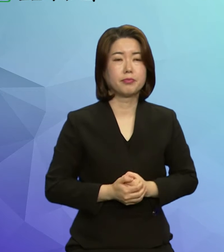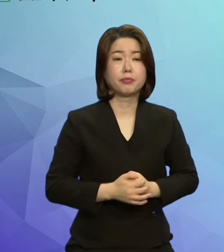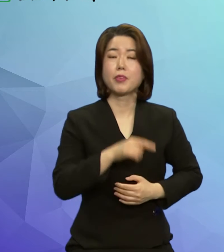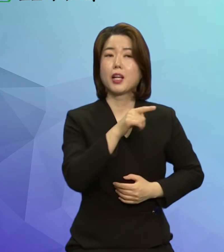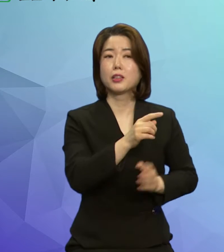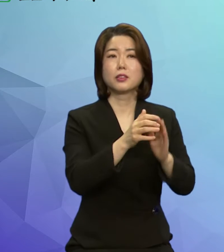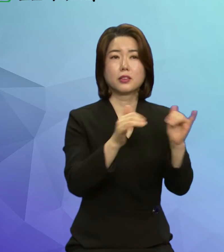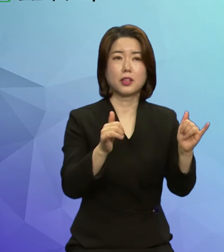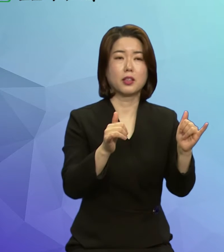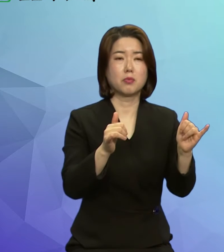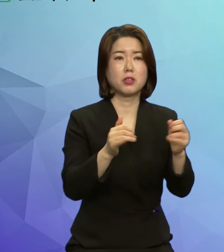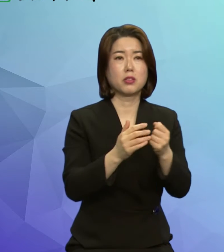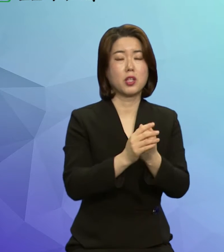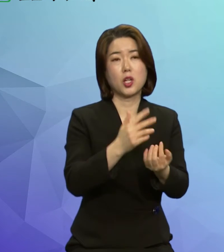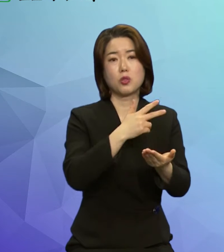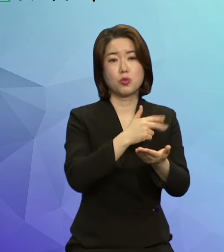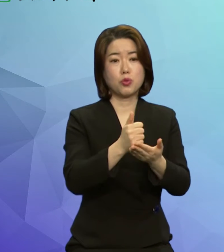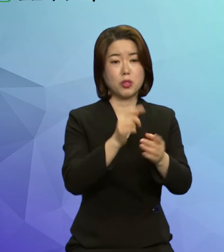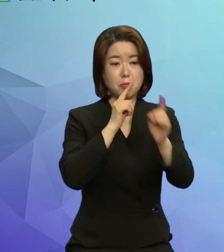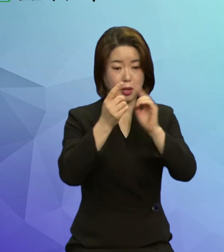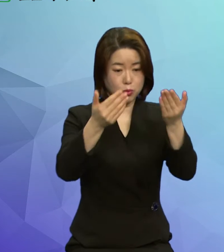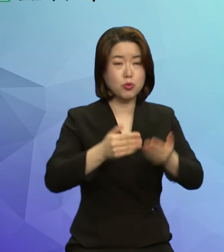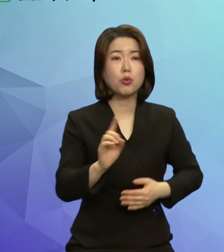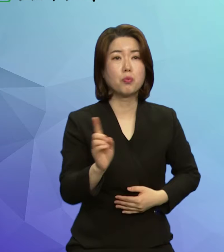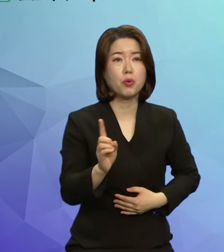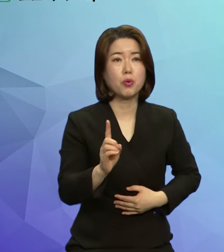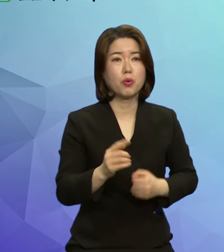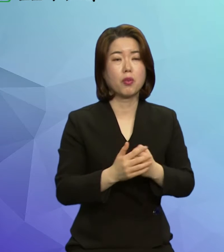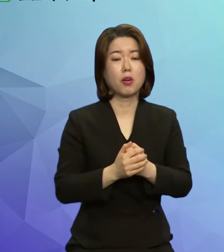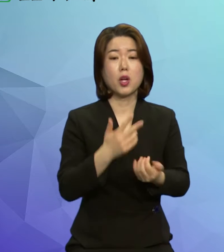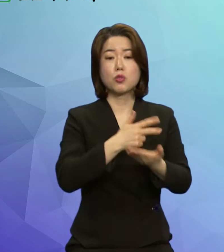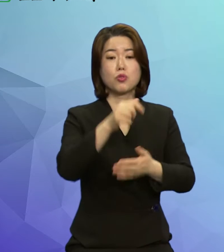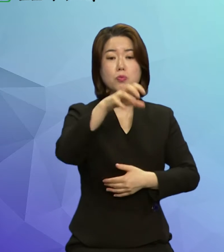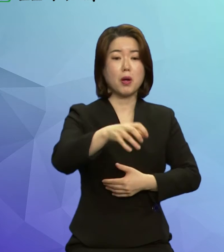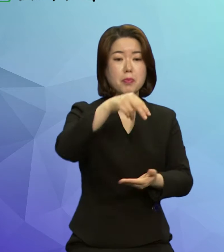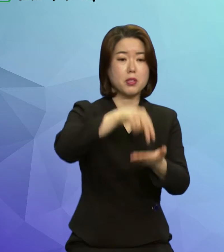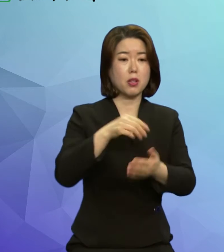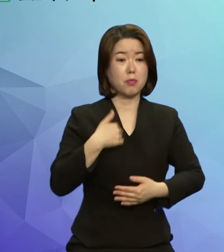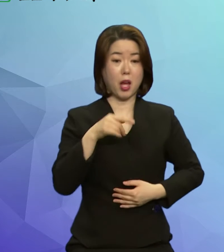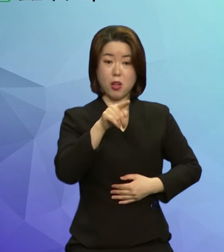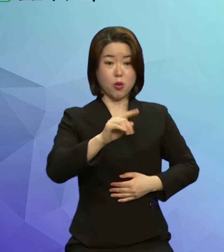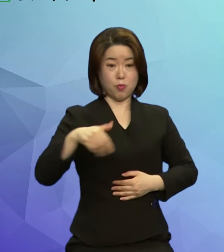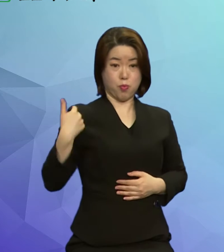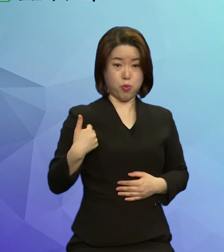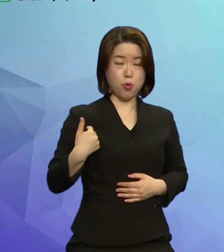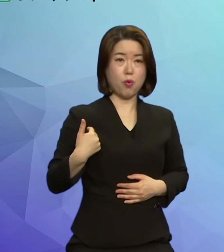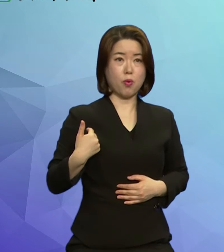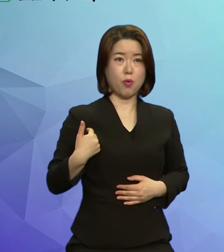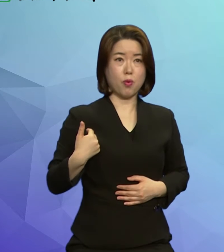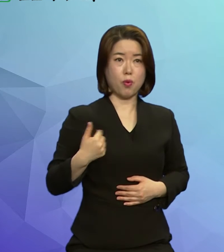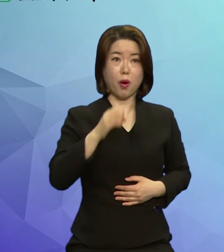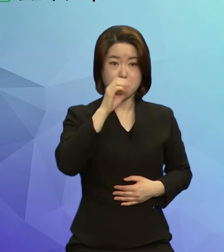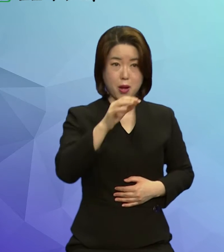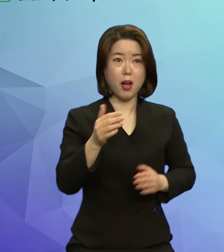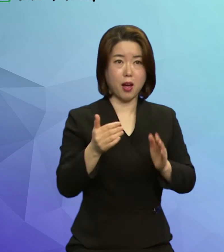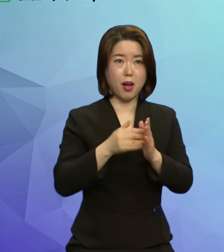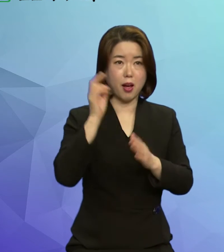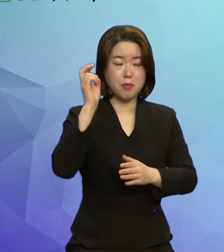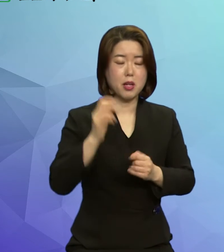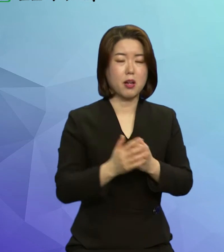그 사람은 주님이 말씀하셨습니다. 주님 앞에 서면 내가 너를 도무지 알지 못한다. 그가